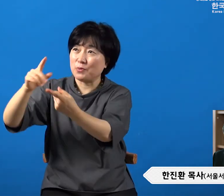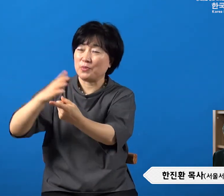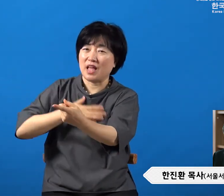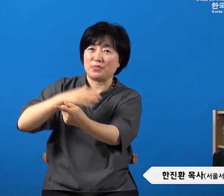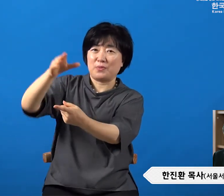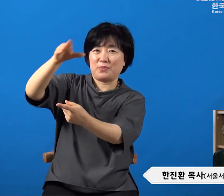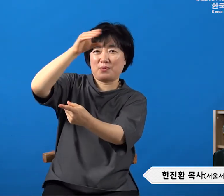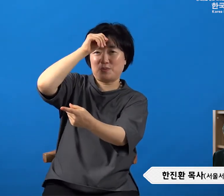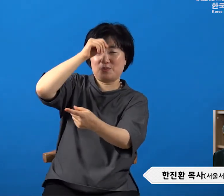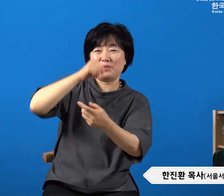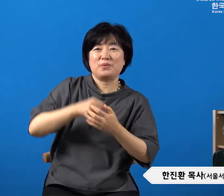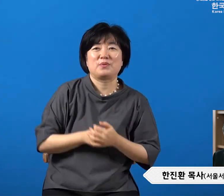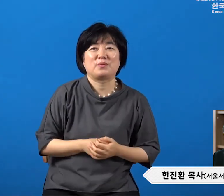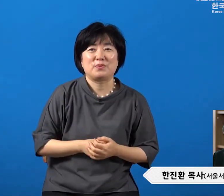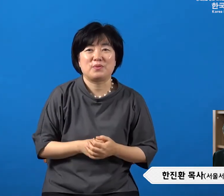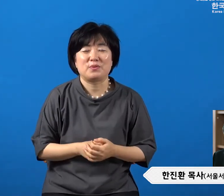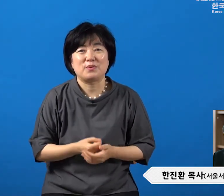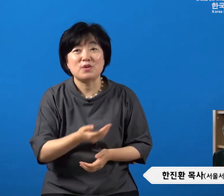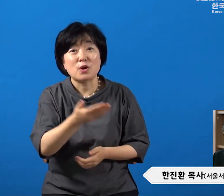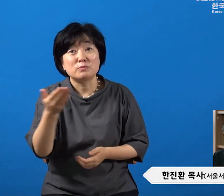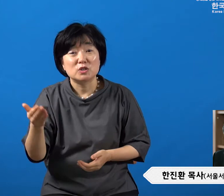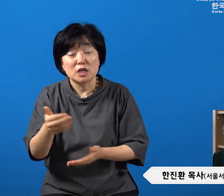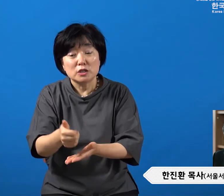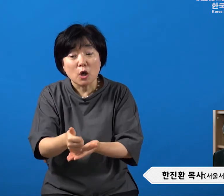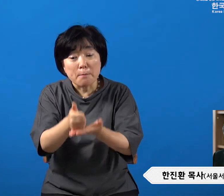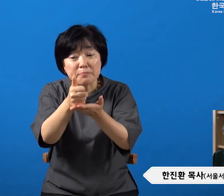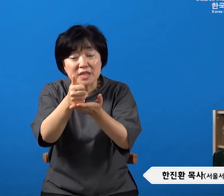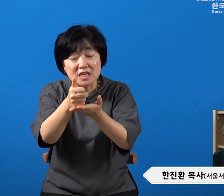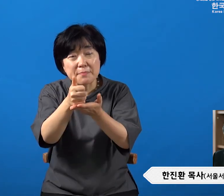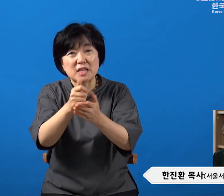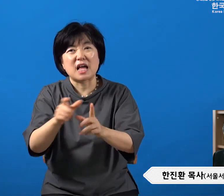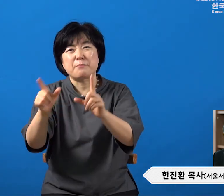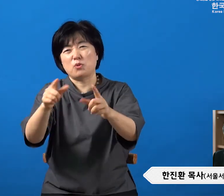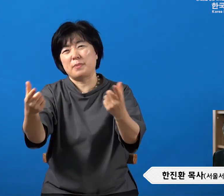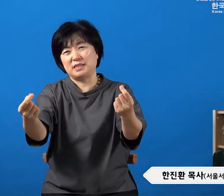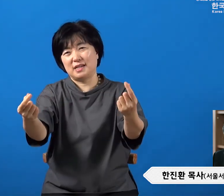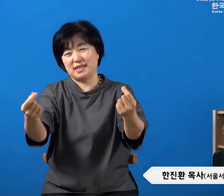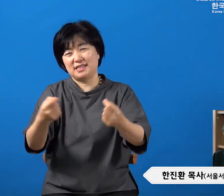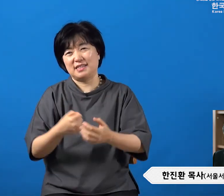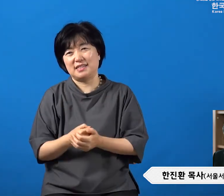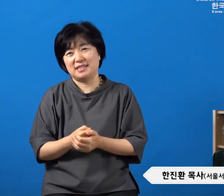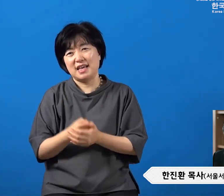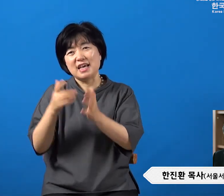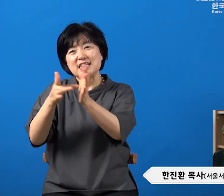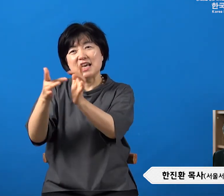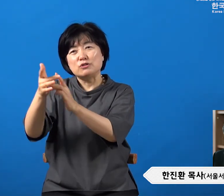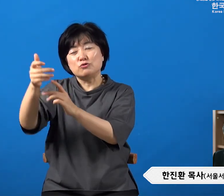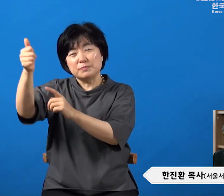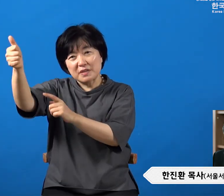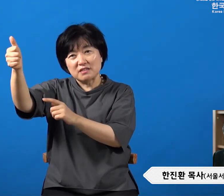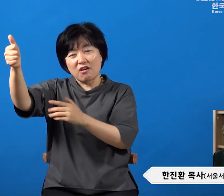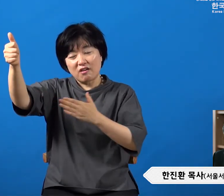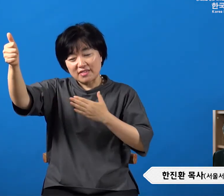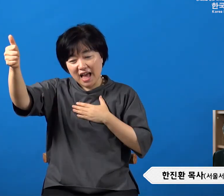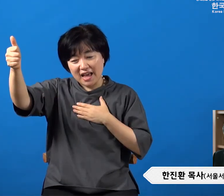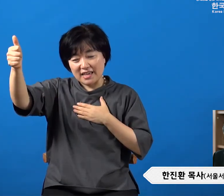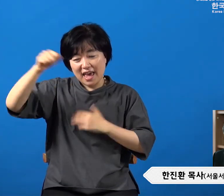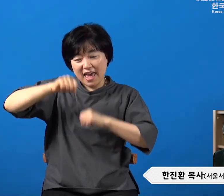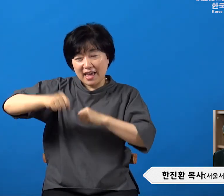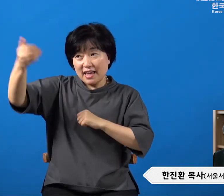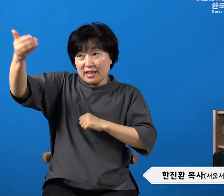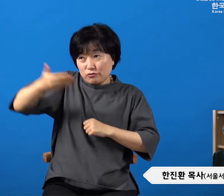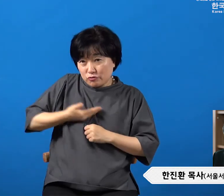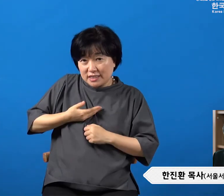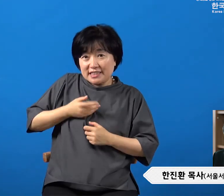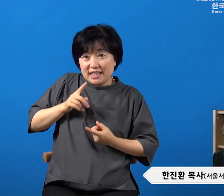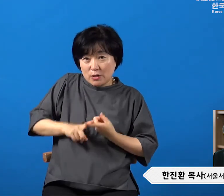되겠다. 여러분, 우리가 섬김의 삶을 사는 것도 마찬가지입니다. 예수님께서 내게 해주신